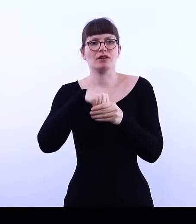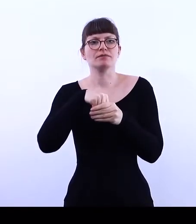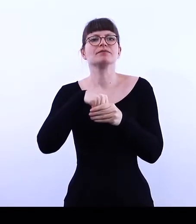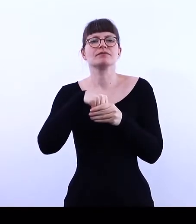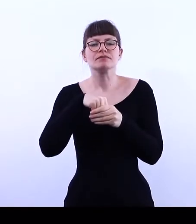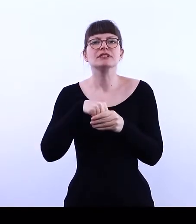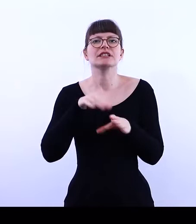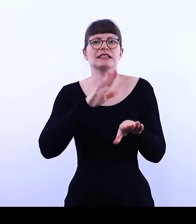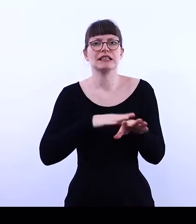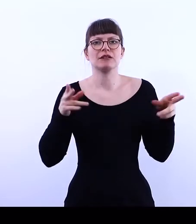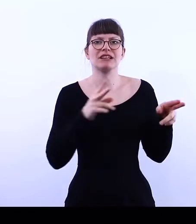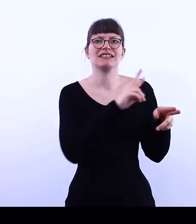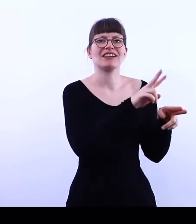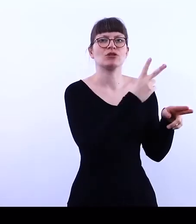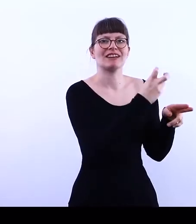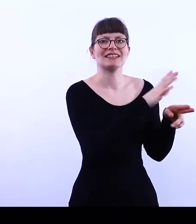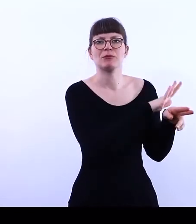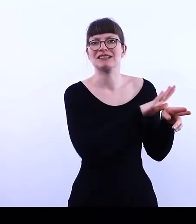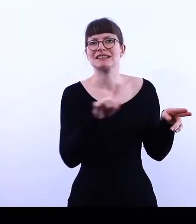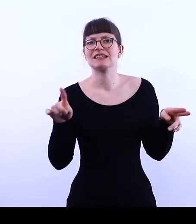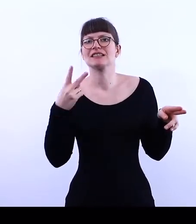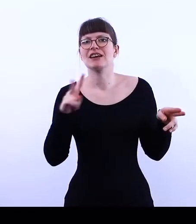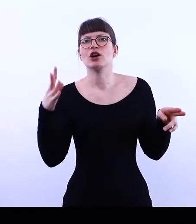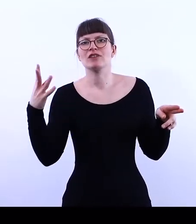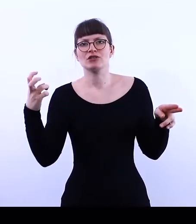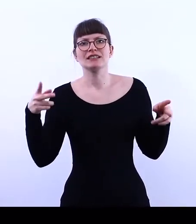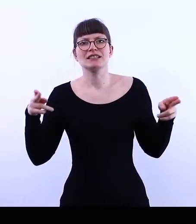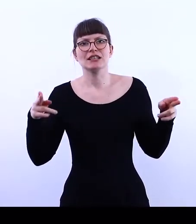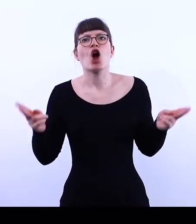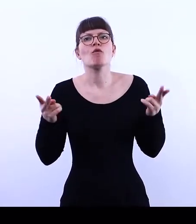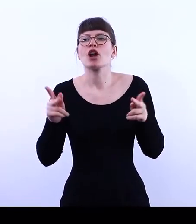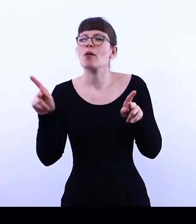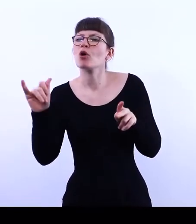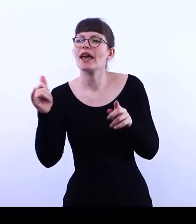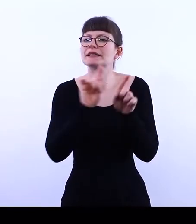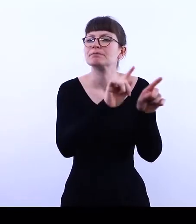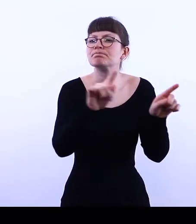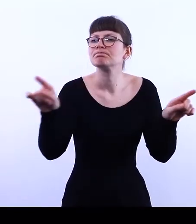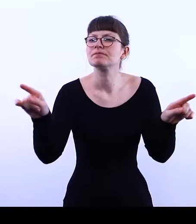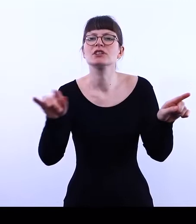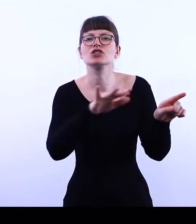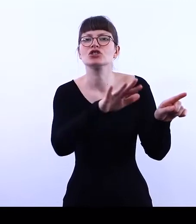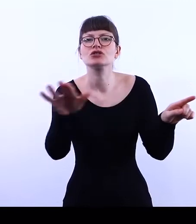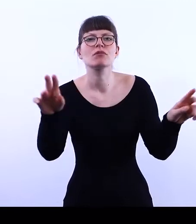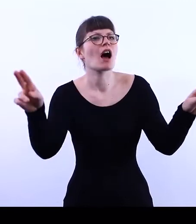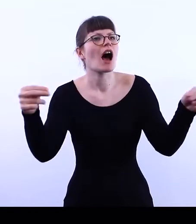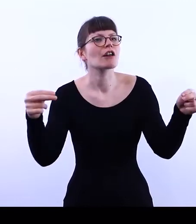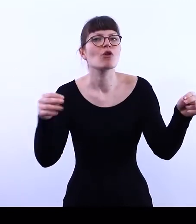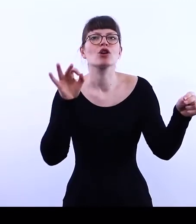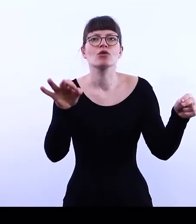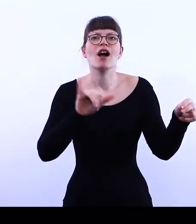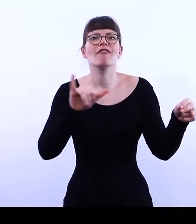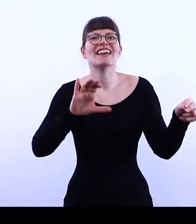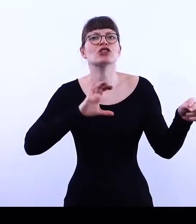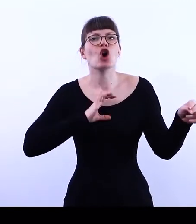bis 2024 Projekte, die Antworten auf die Frage haben, welche Chance bietet der digitale Wandel für